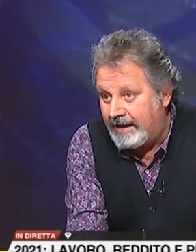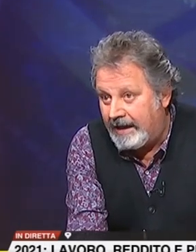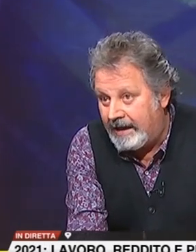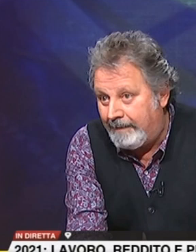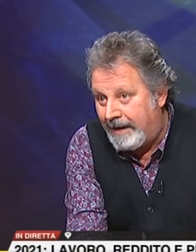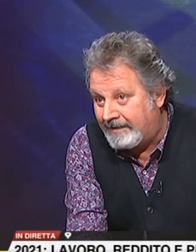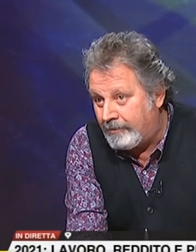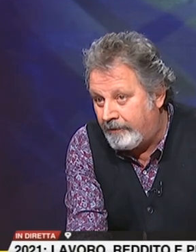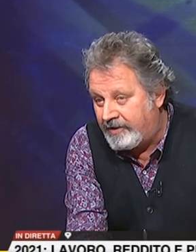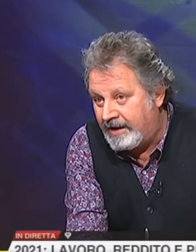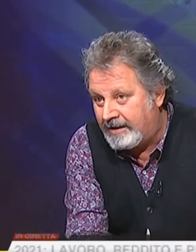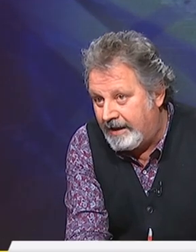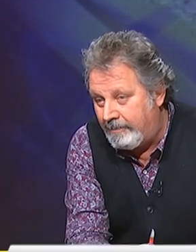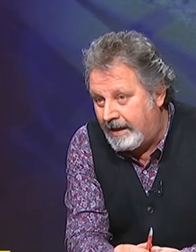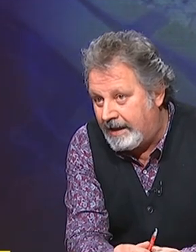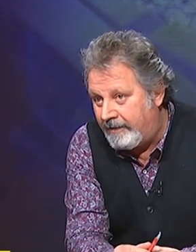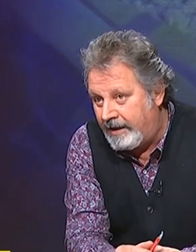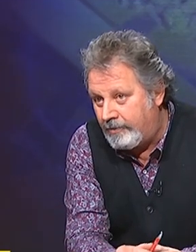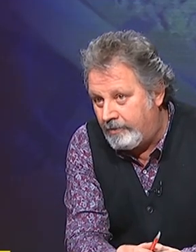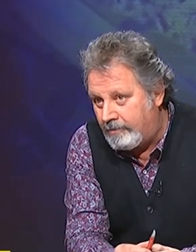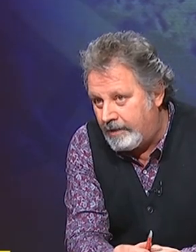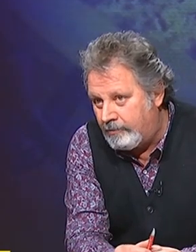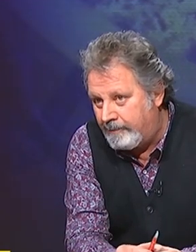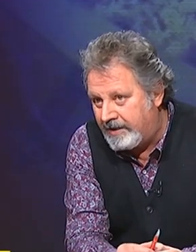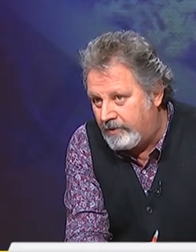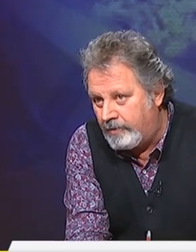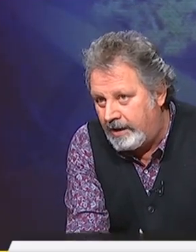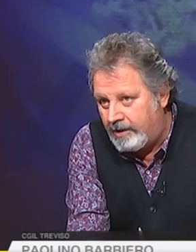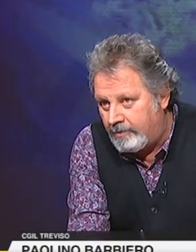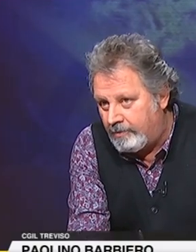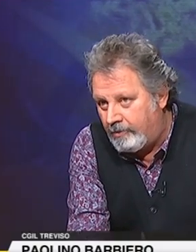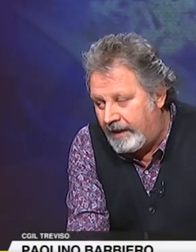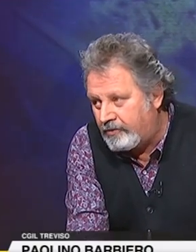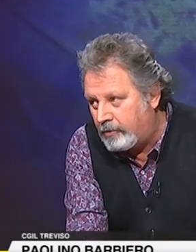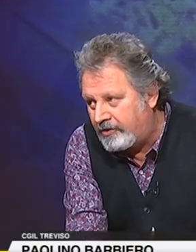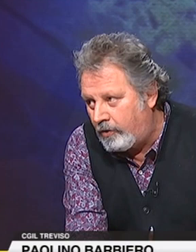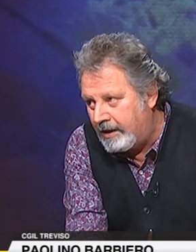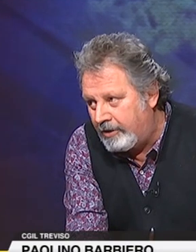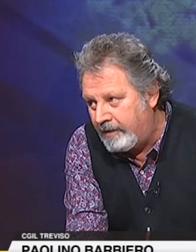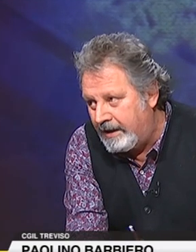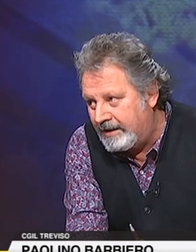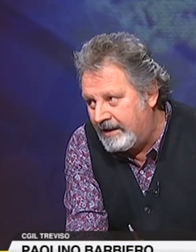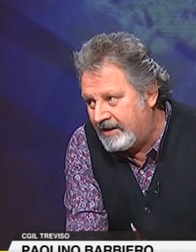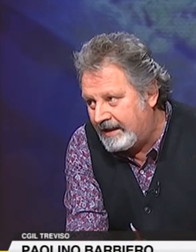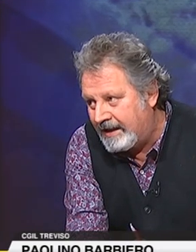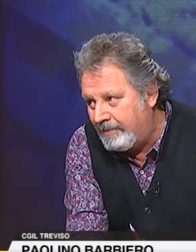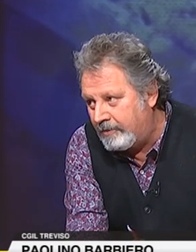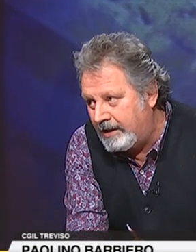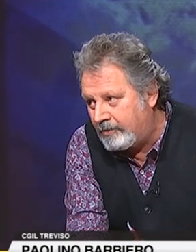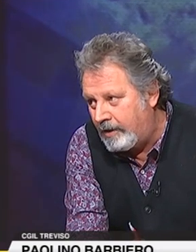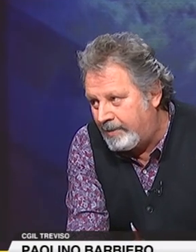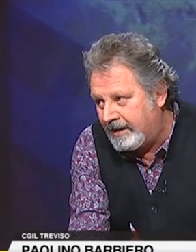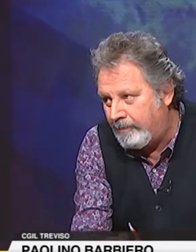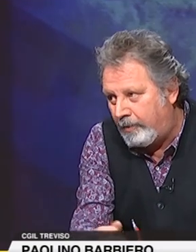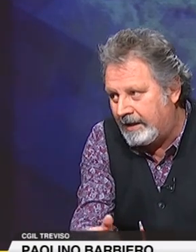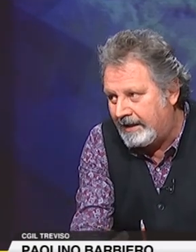l'ISE, abbatte il coefficiente, ma avendo quelle due pensioni non va sotto la soglia dei 9.000 di ISE che darebbero